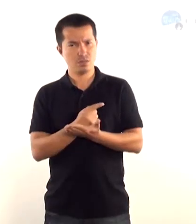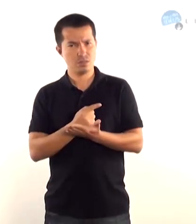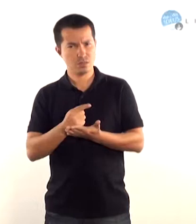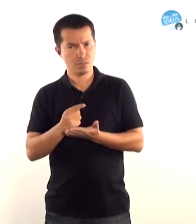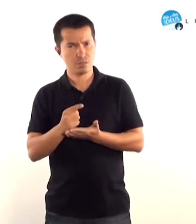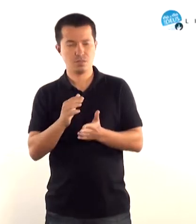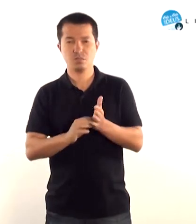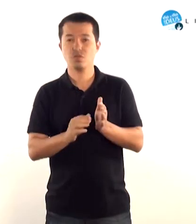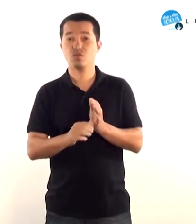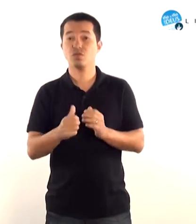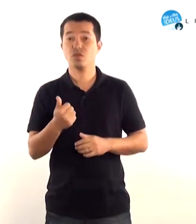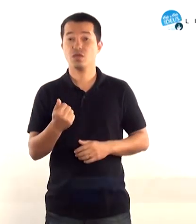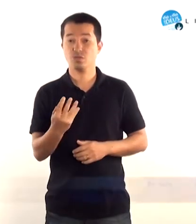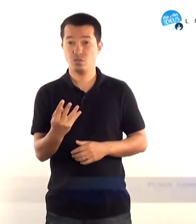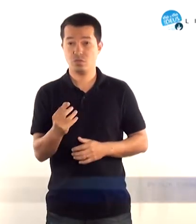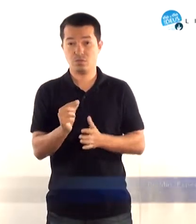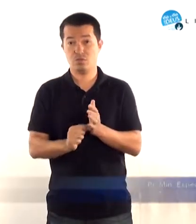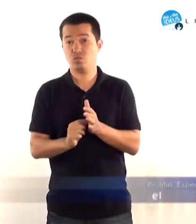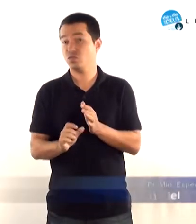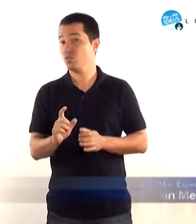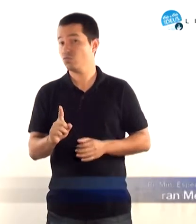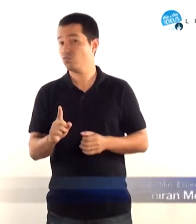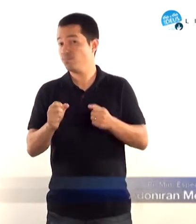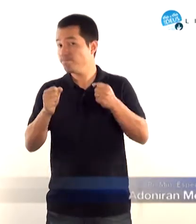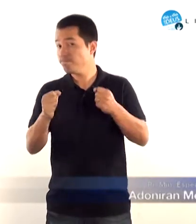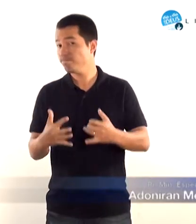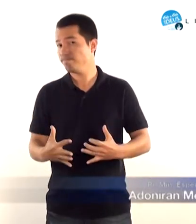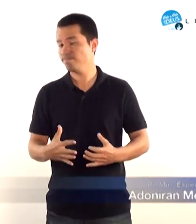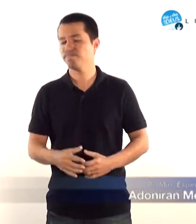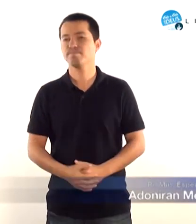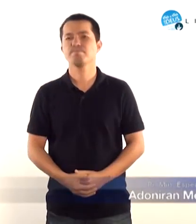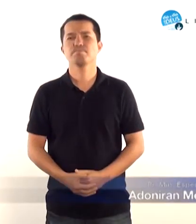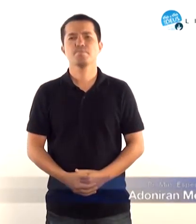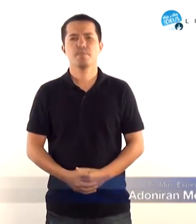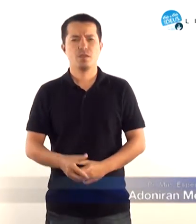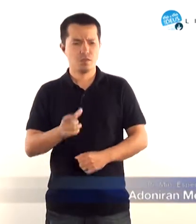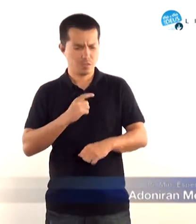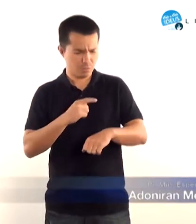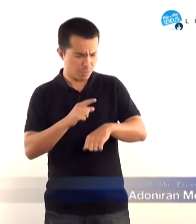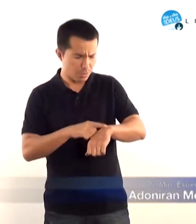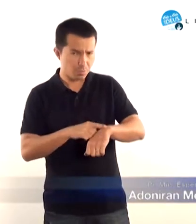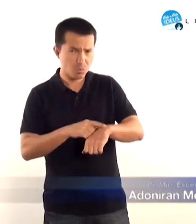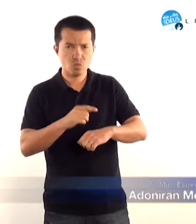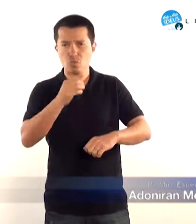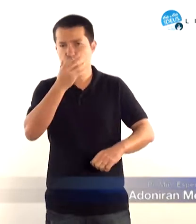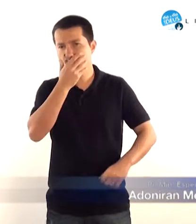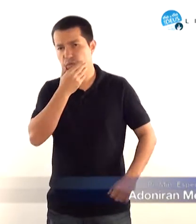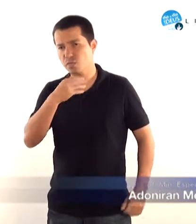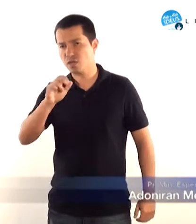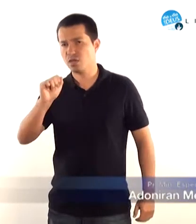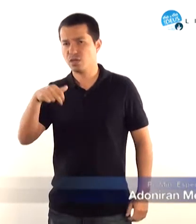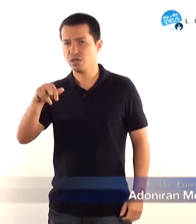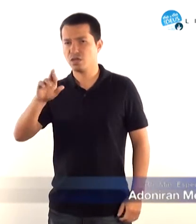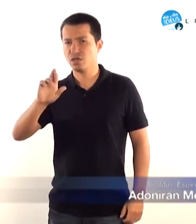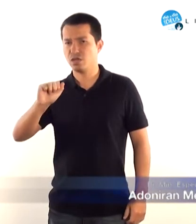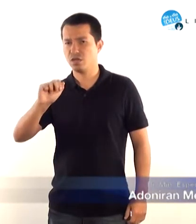Gênesis 14, a partir do verso 1. Nesse tempo, Anrafel era rei de